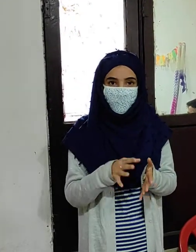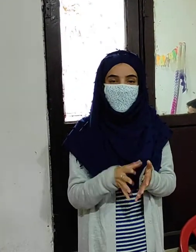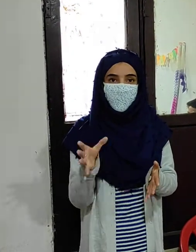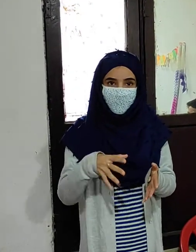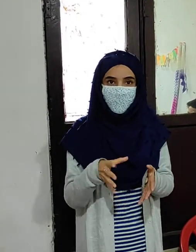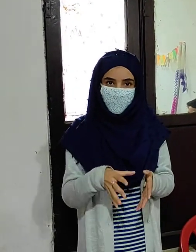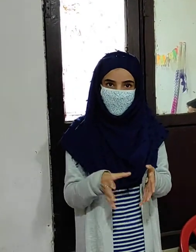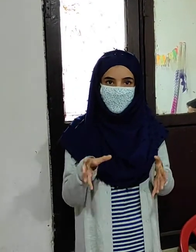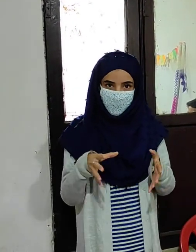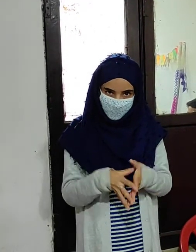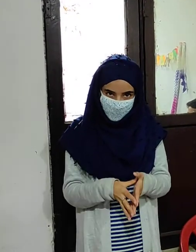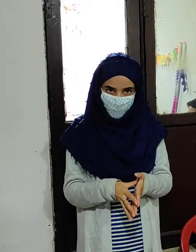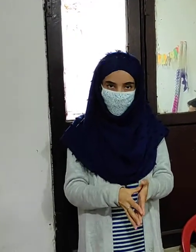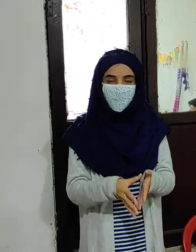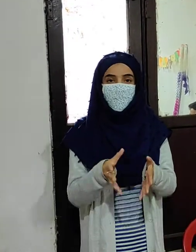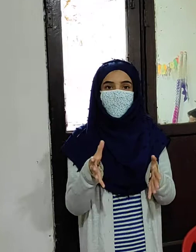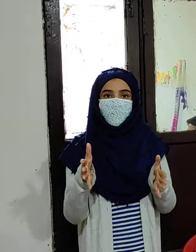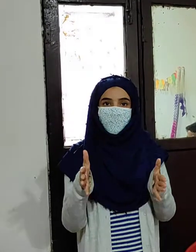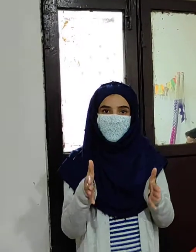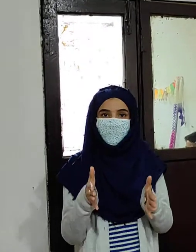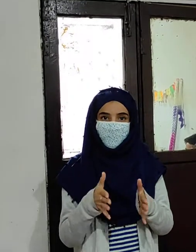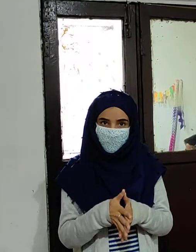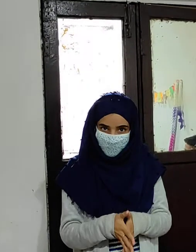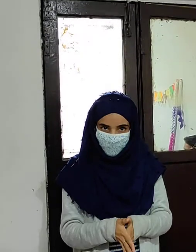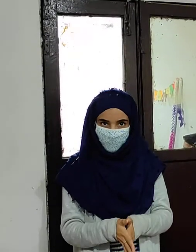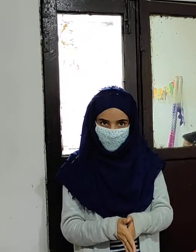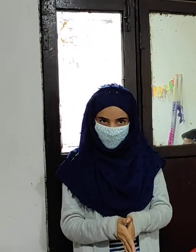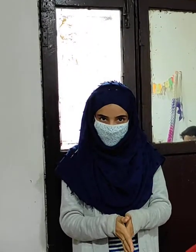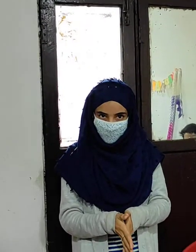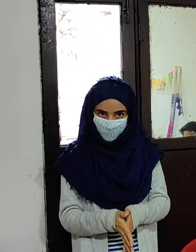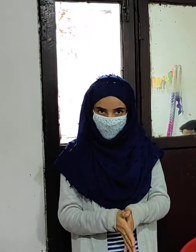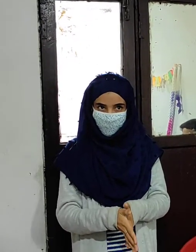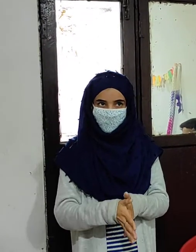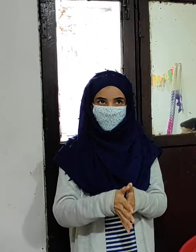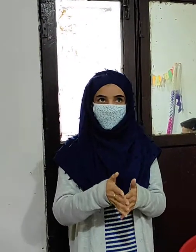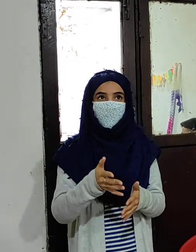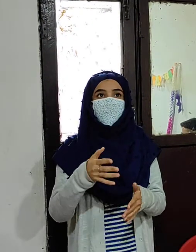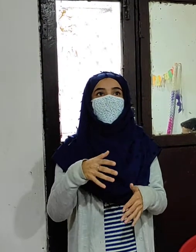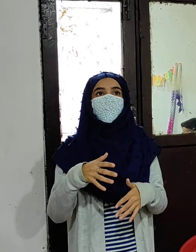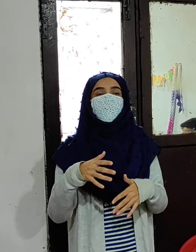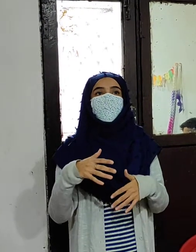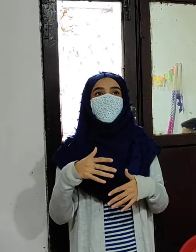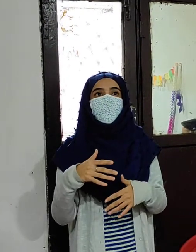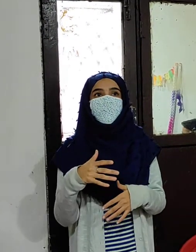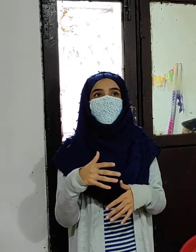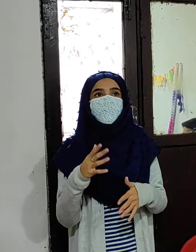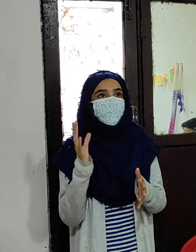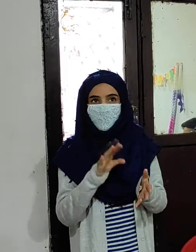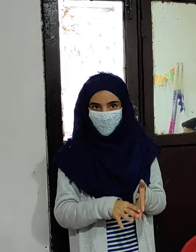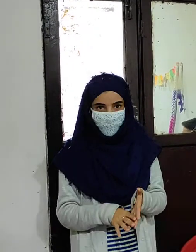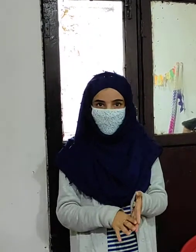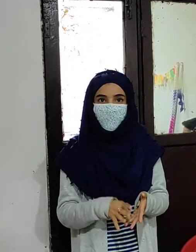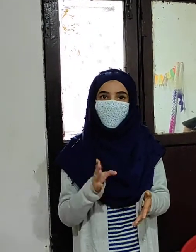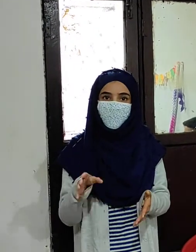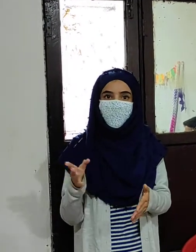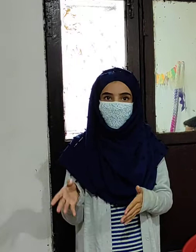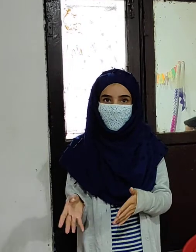बहुत सारी नेबरिंग सेल्स को एक साथ कनेक्ट करके रखता है। और मिडल जो सेल वॉल एंड मिडल लैमेला